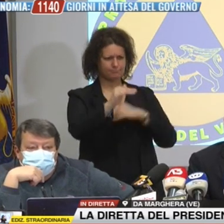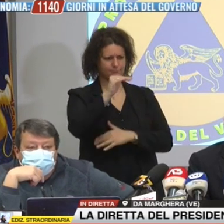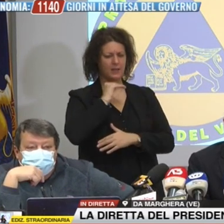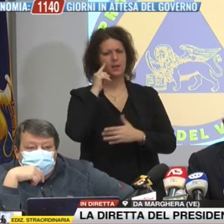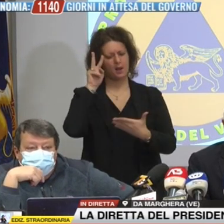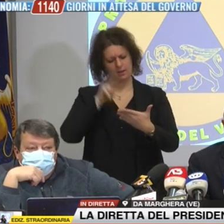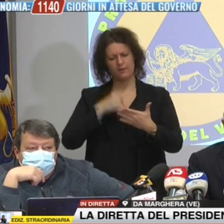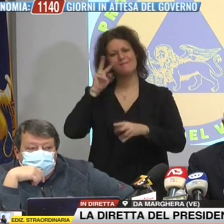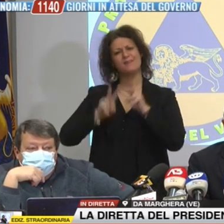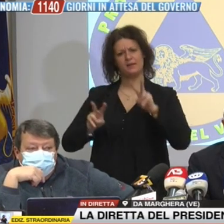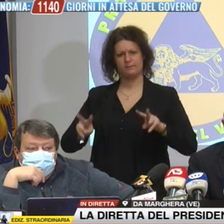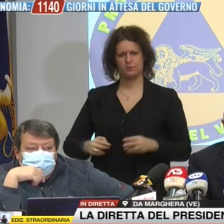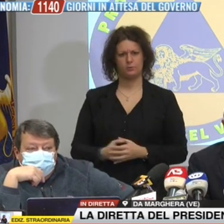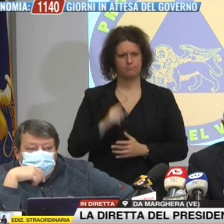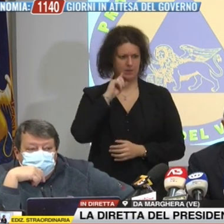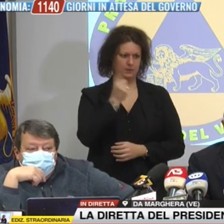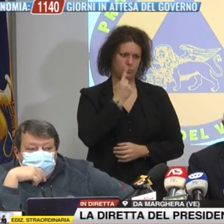porre il quesito. Grazie.